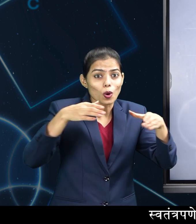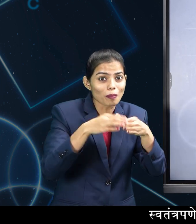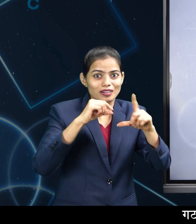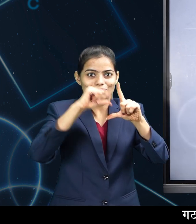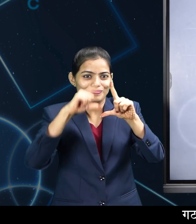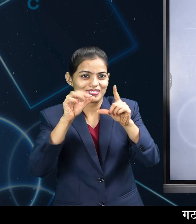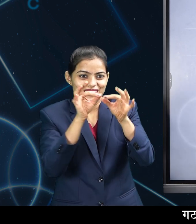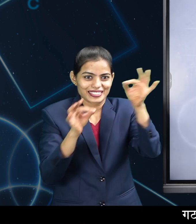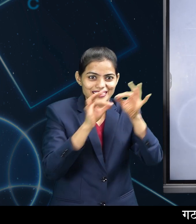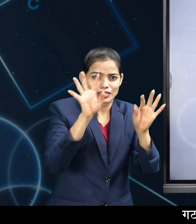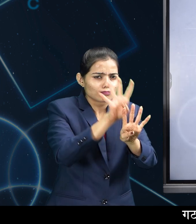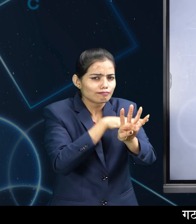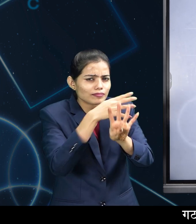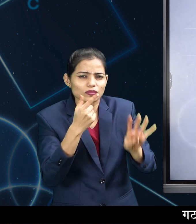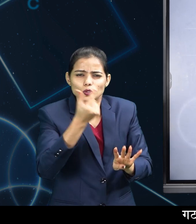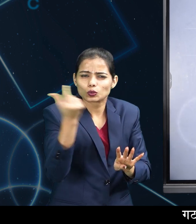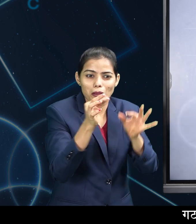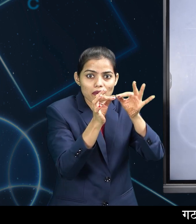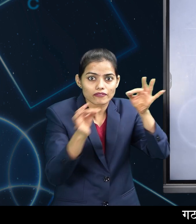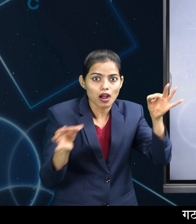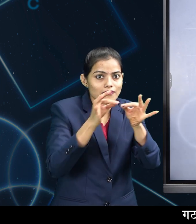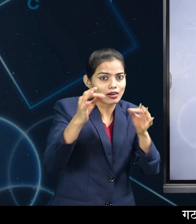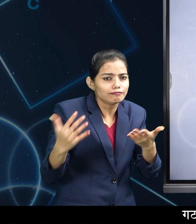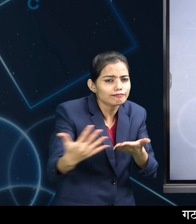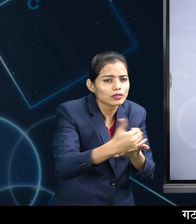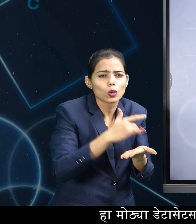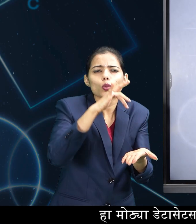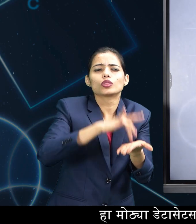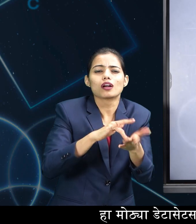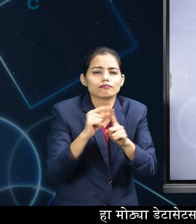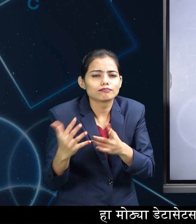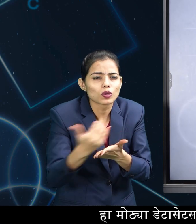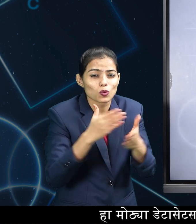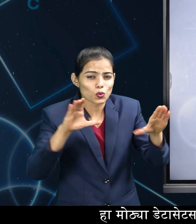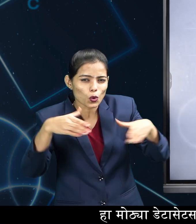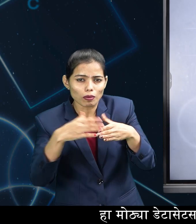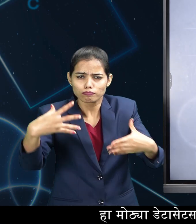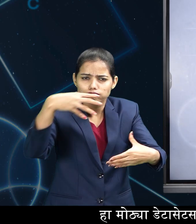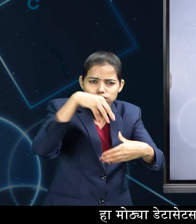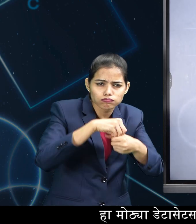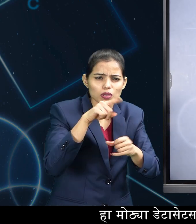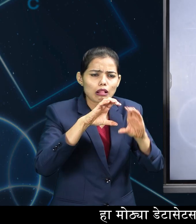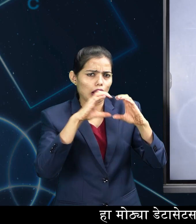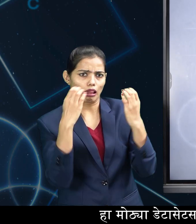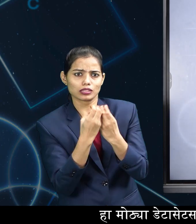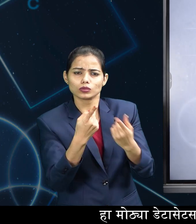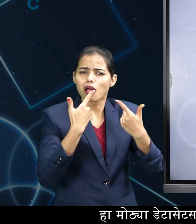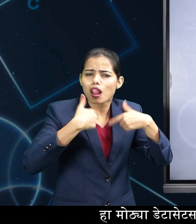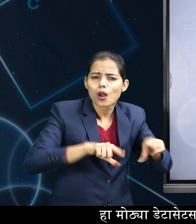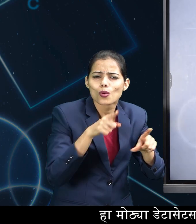जाते. गटवारीकृत वारंवारता वितरण तक्ता हा मोठ्या डेटा सेटसाठी वापरला जातो,